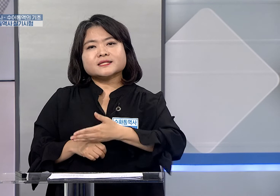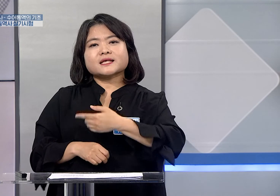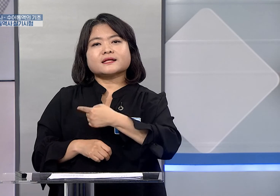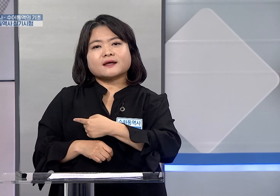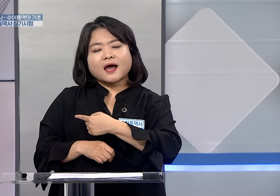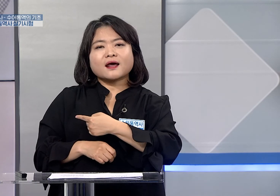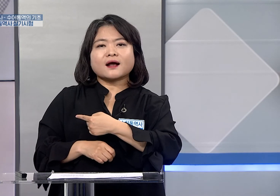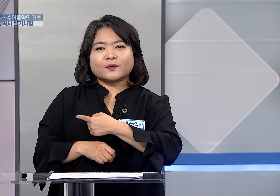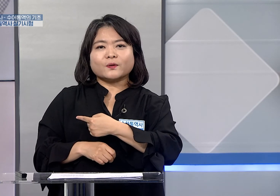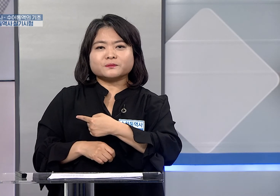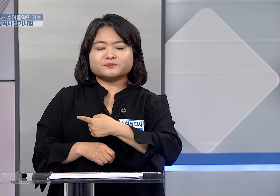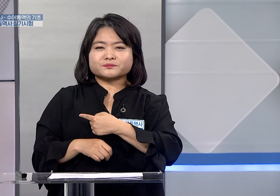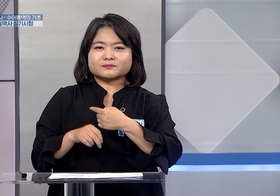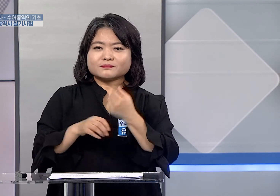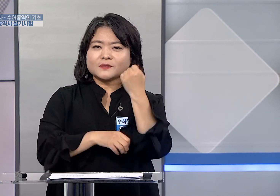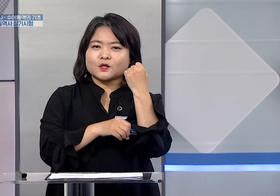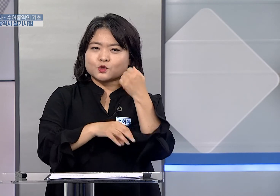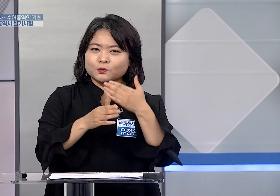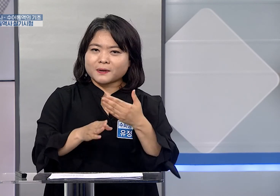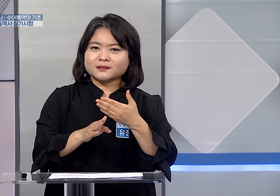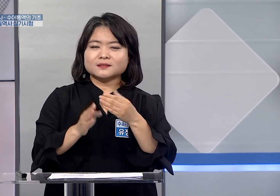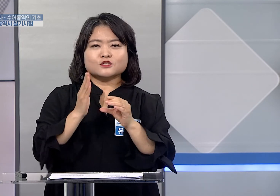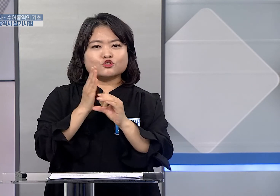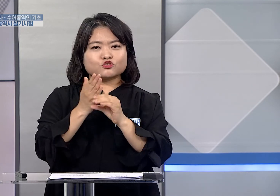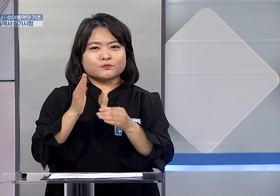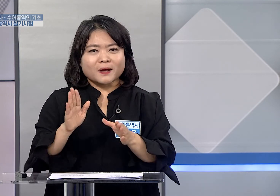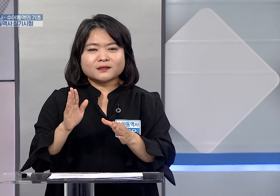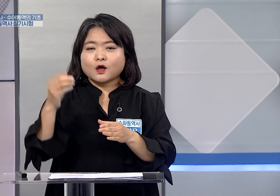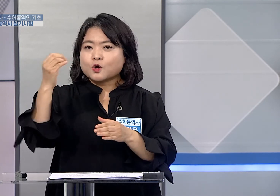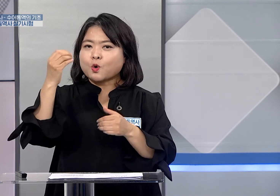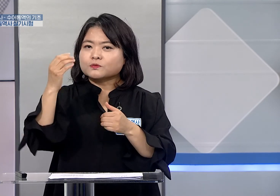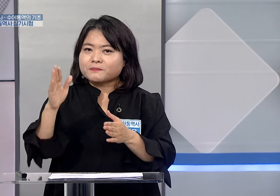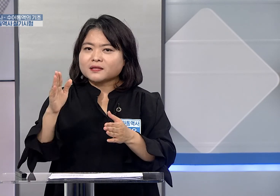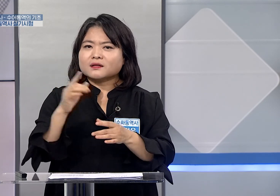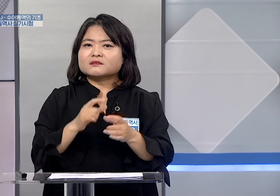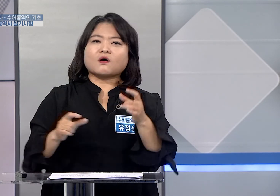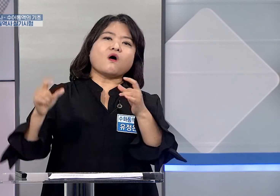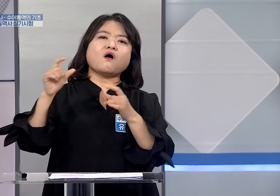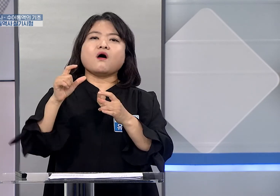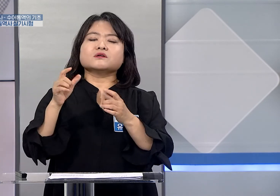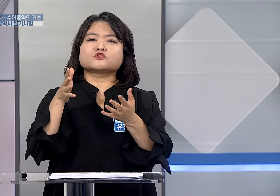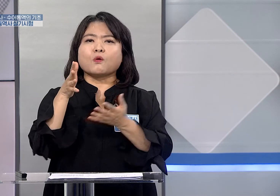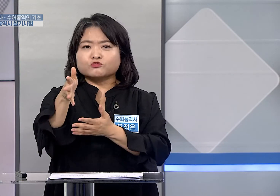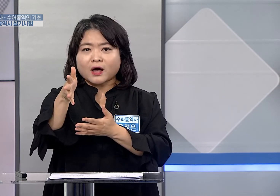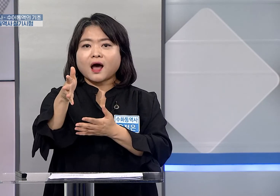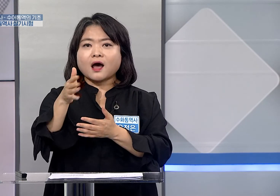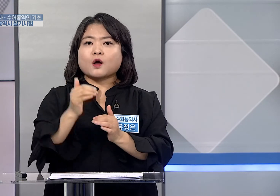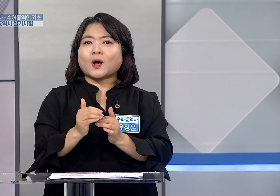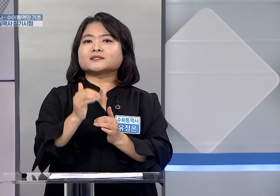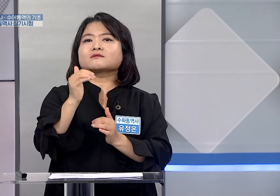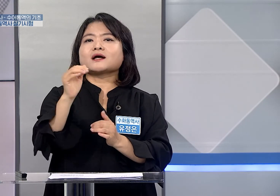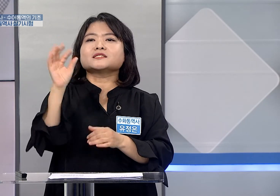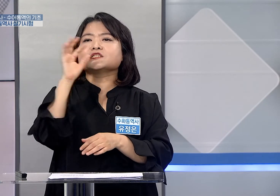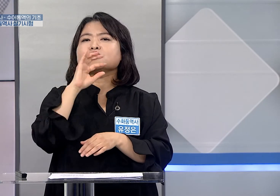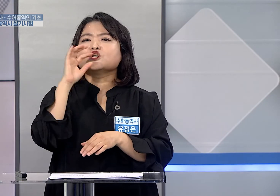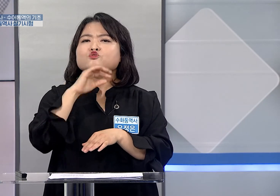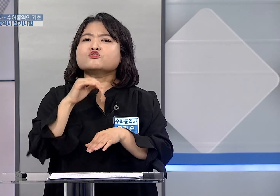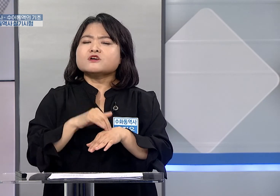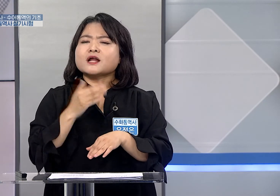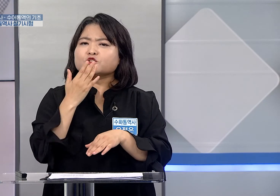사이트 하나가요. 초급반, 중급반, 고급반 더 전문화 과정까지 훈련할 수